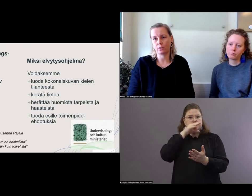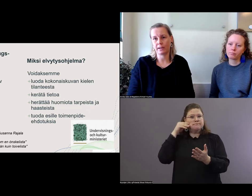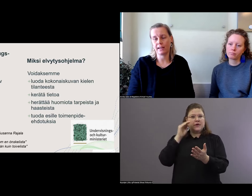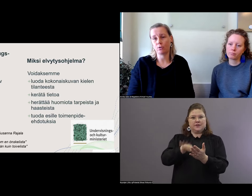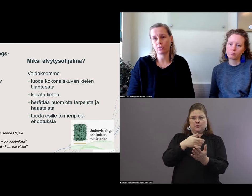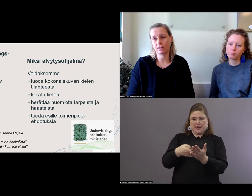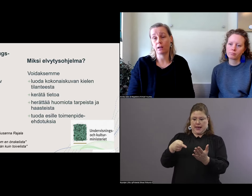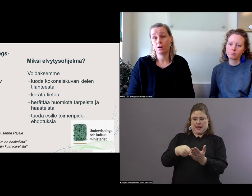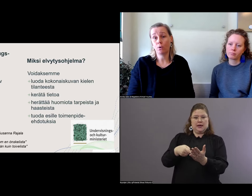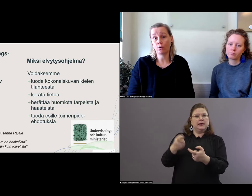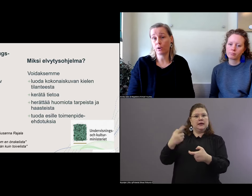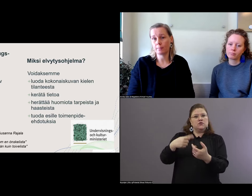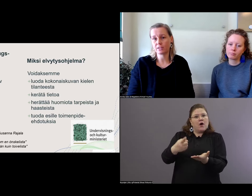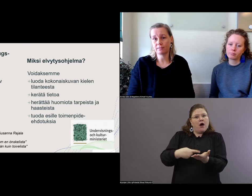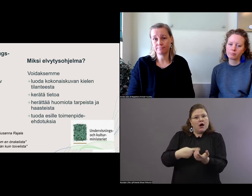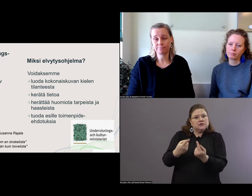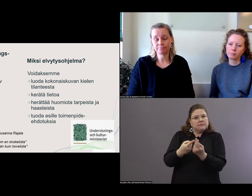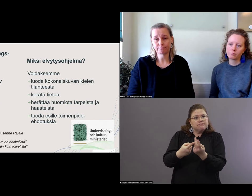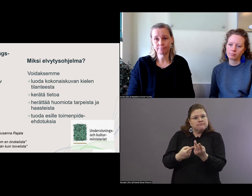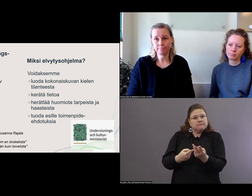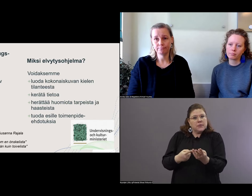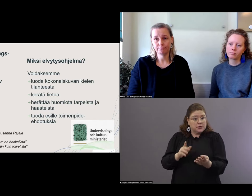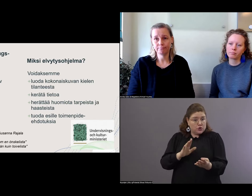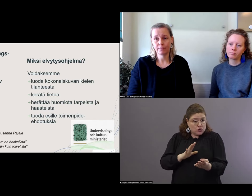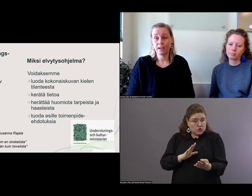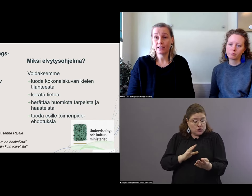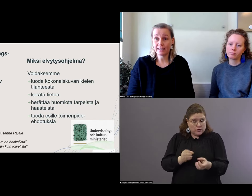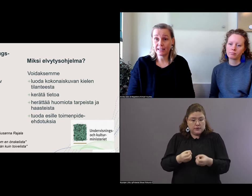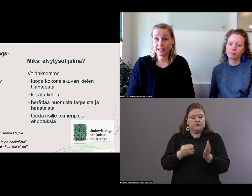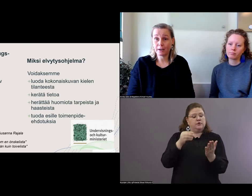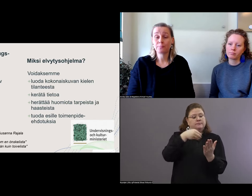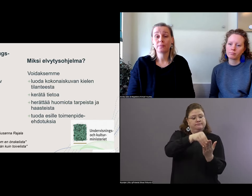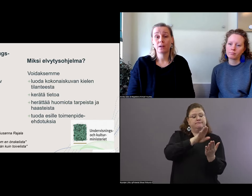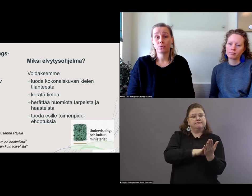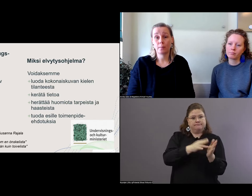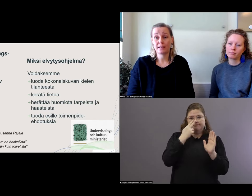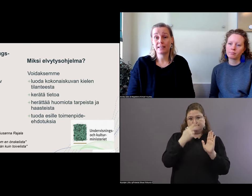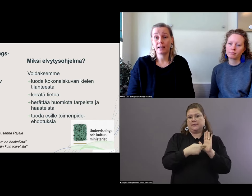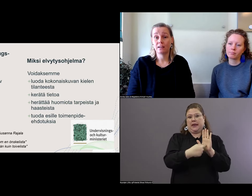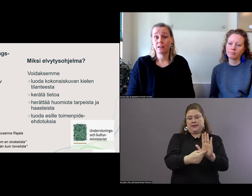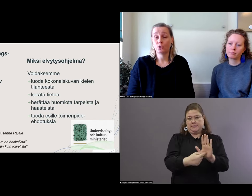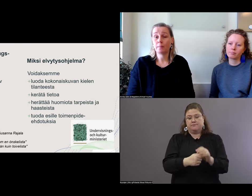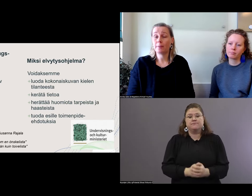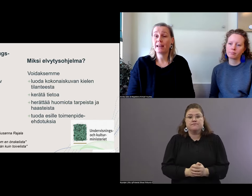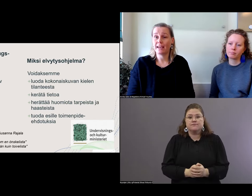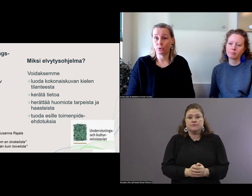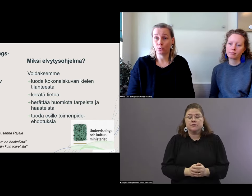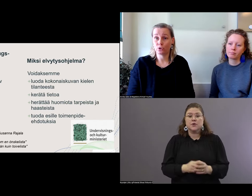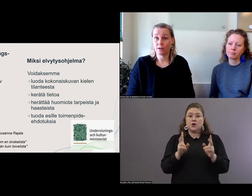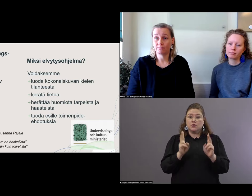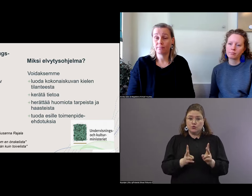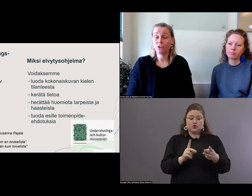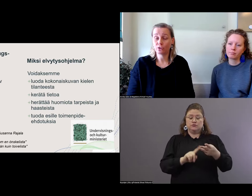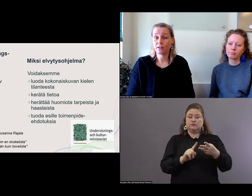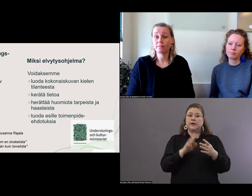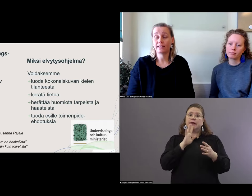suomenruotsalaisen viittomakielen osalta on olemassa. Ja tietenkin tuomme esille